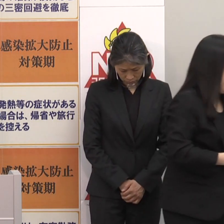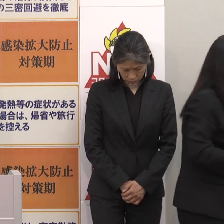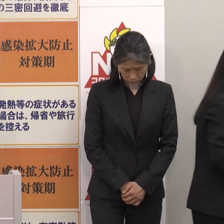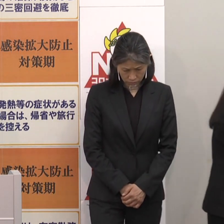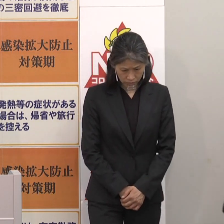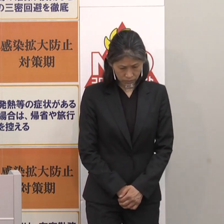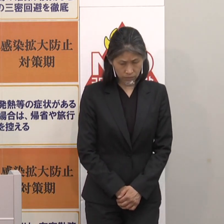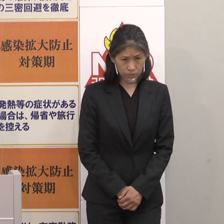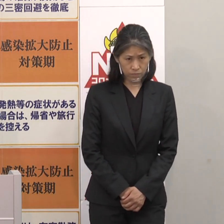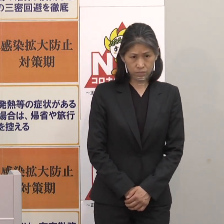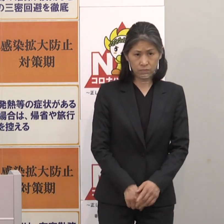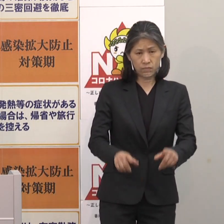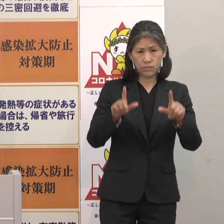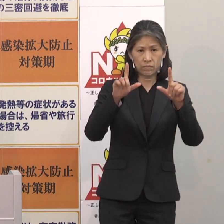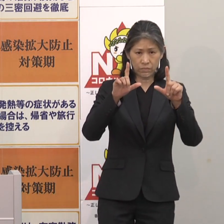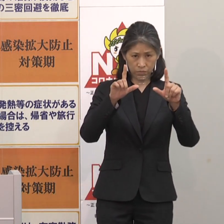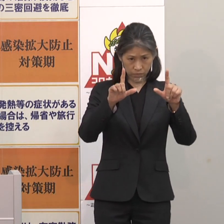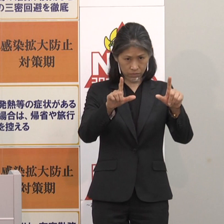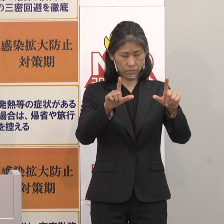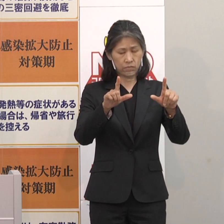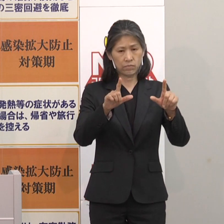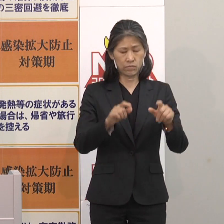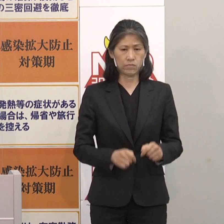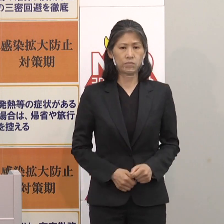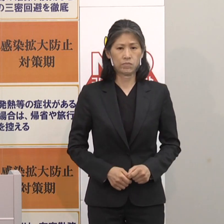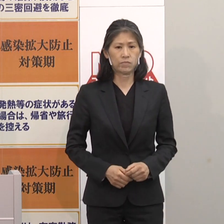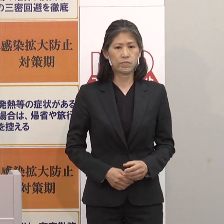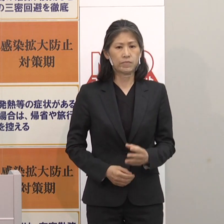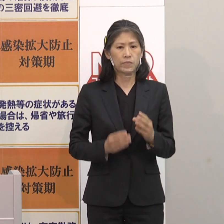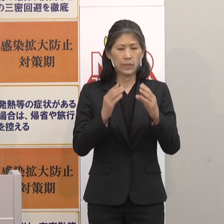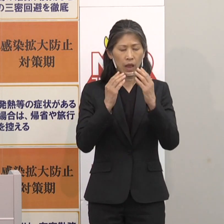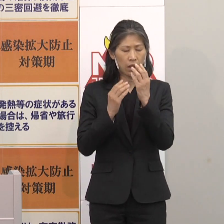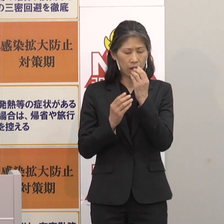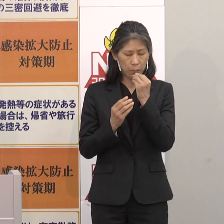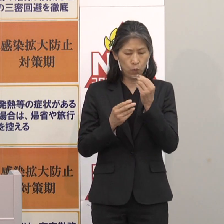その点については